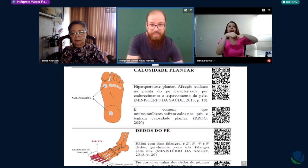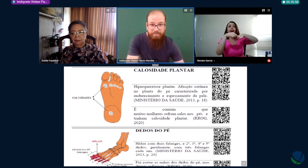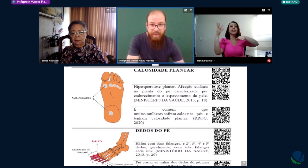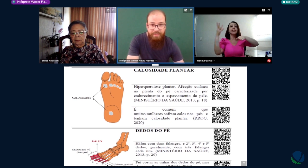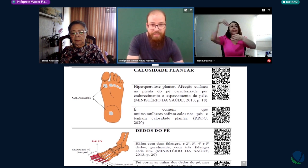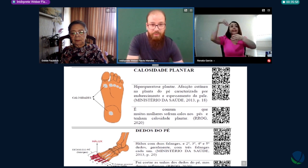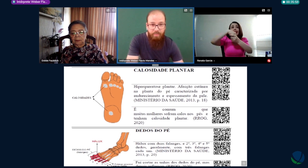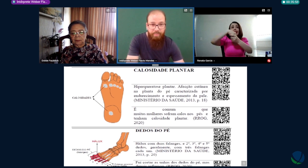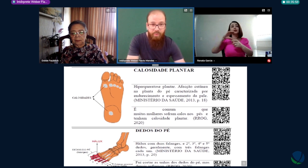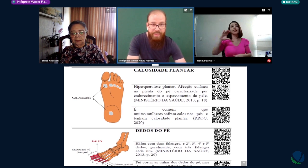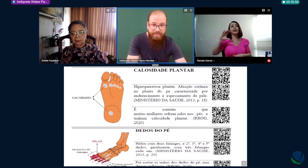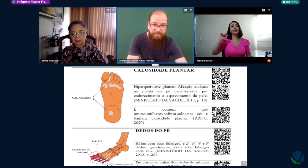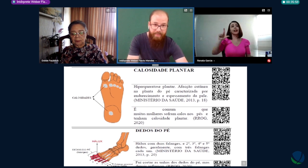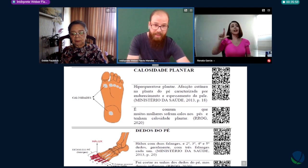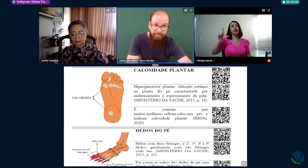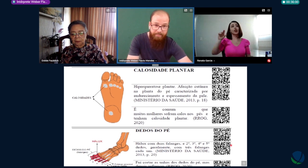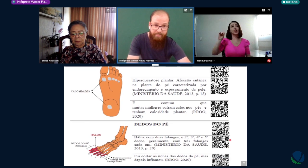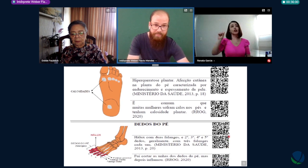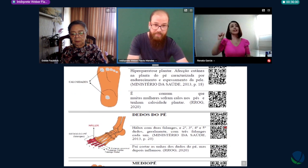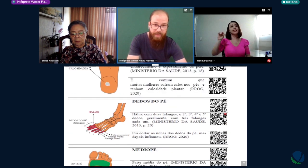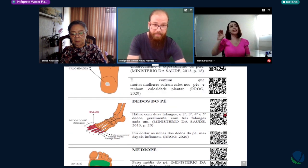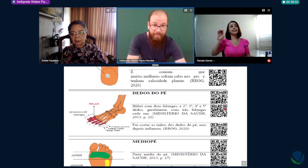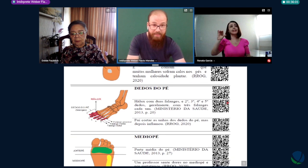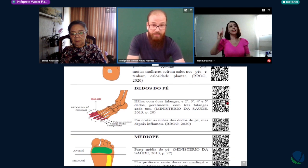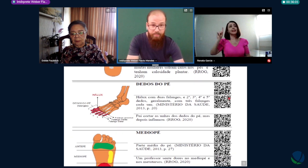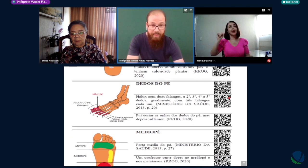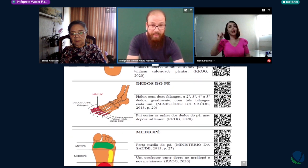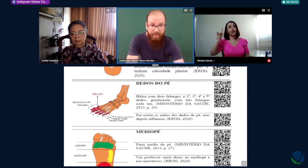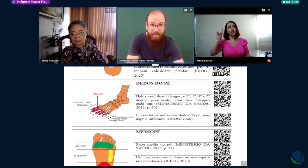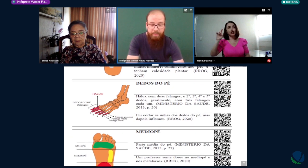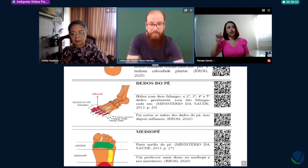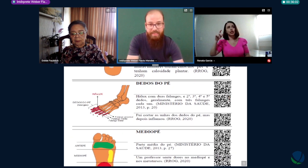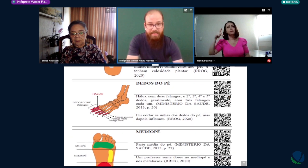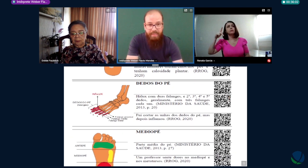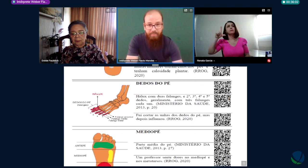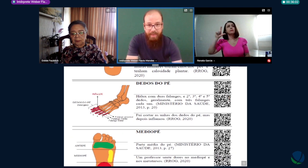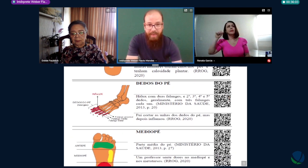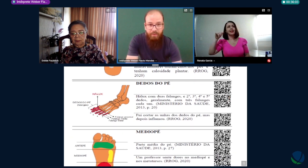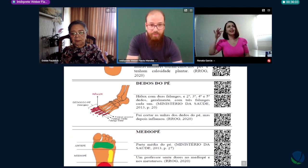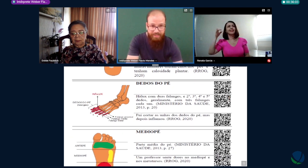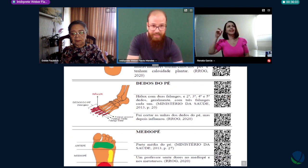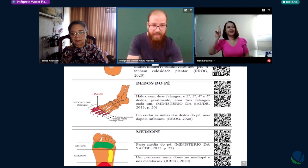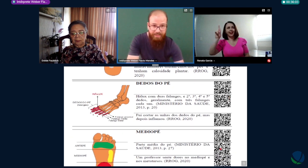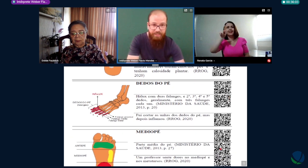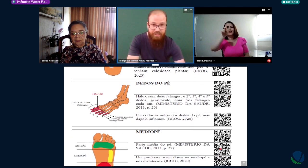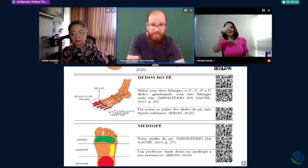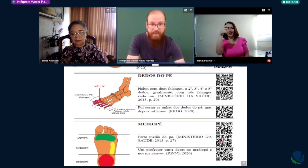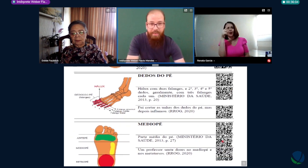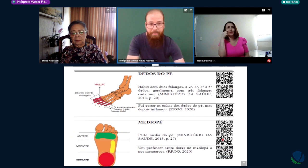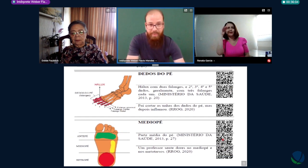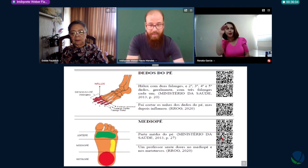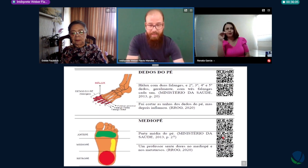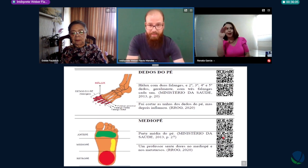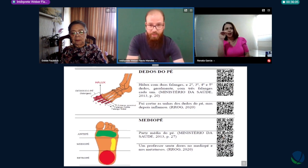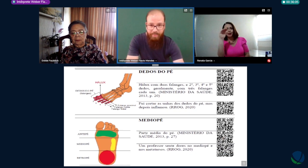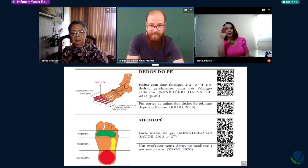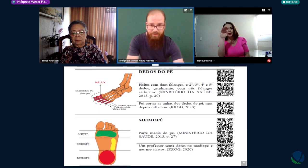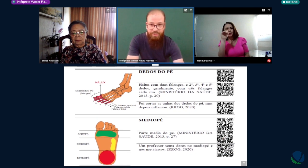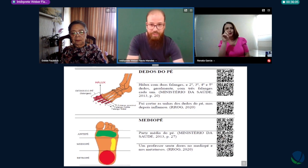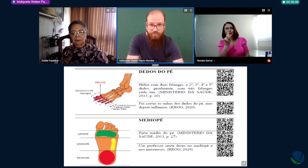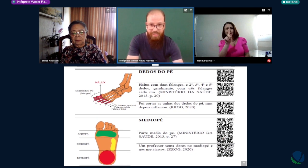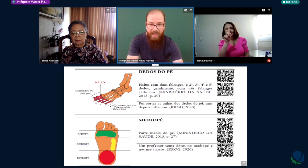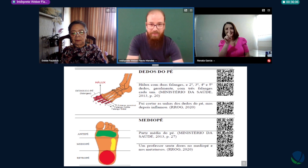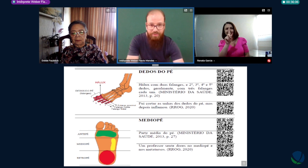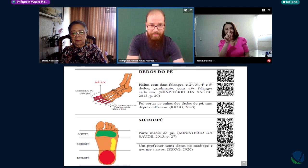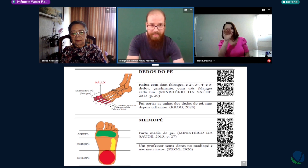e várias partes que compõem esse pé, a planta do pé. Por exemplo, a calosidade,